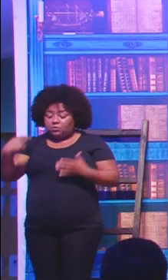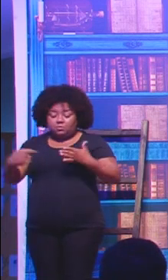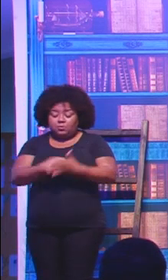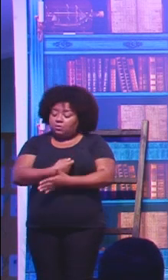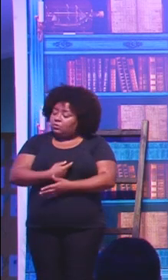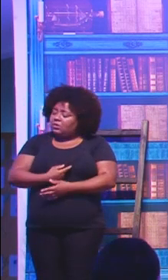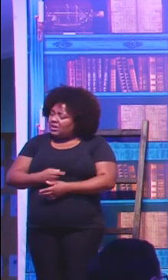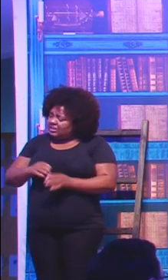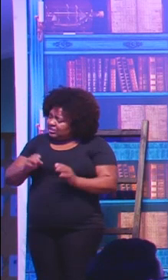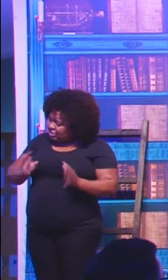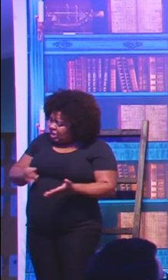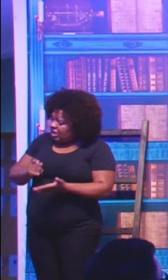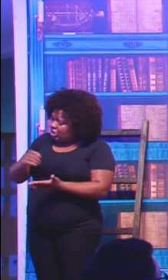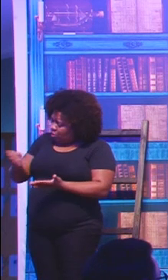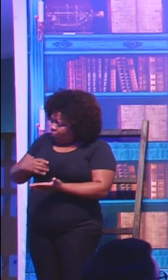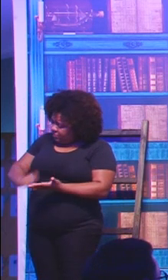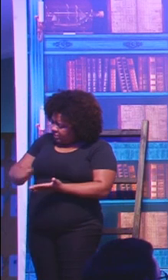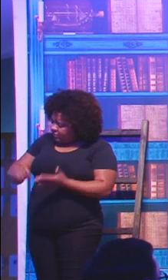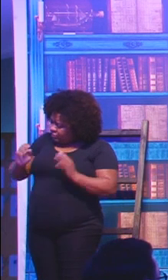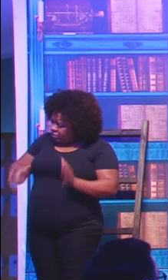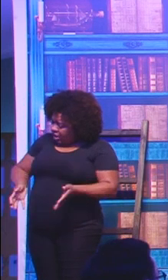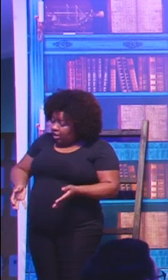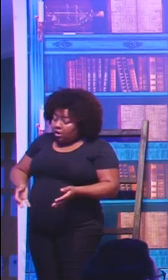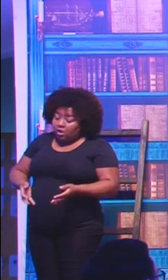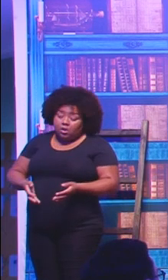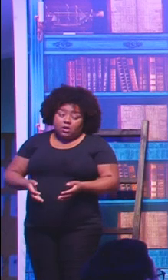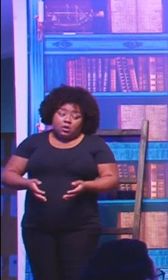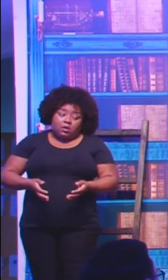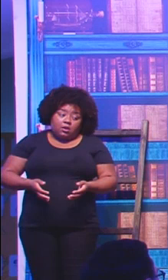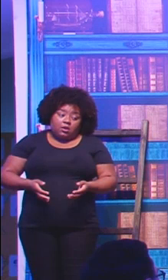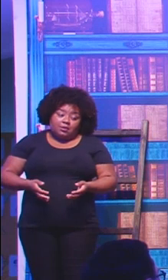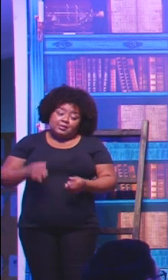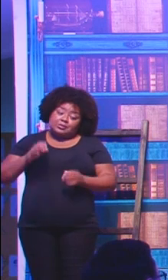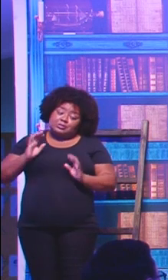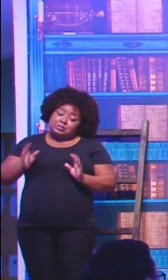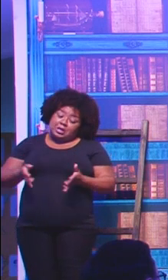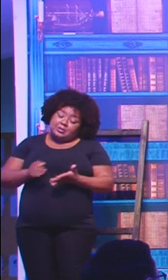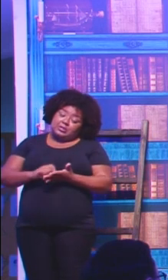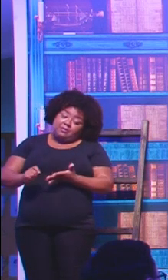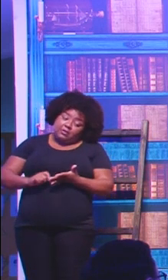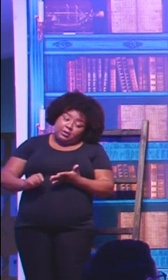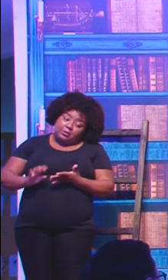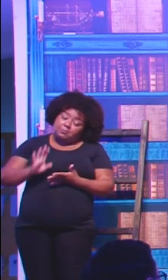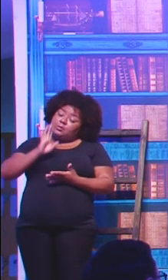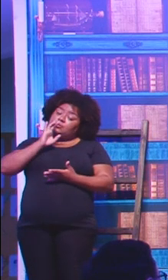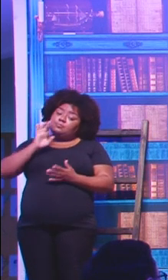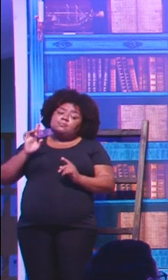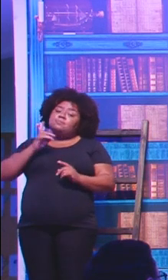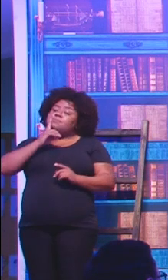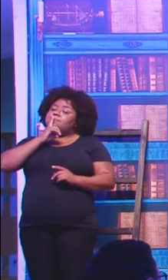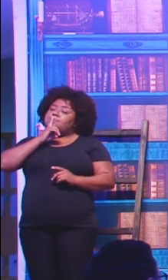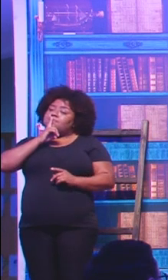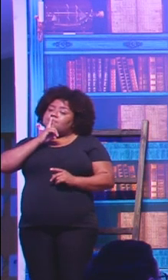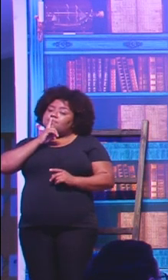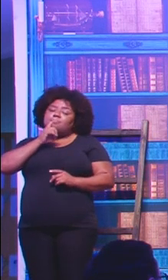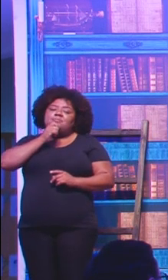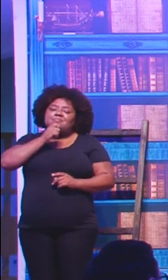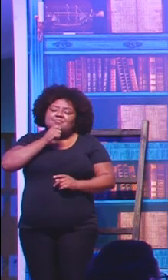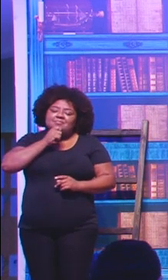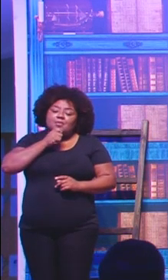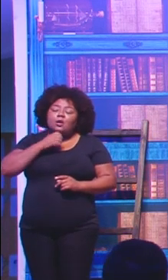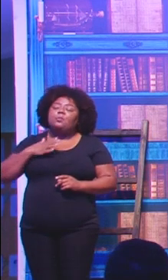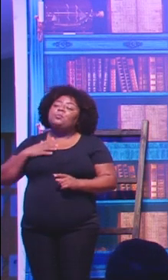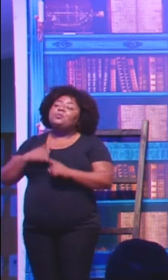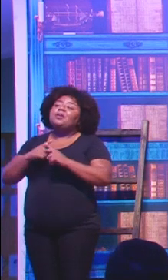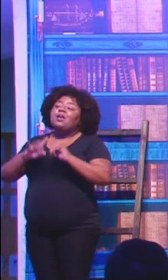coisa nova? Bom, se eu estiver escrevendo, eu não vou contar. Porque, para mim, um livro só existe depois que ele